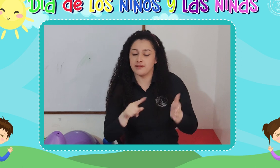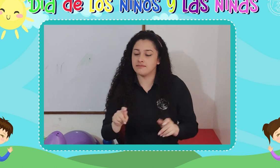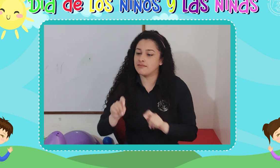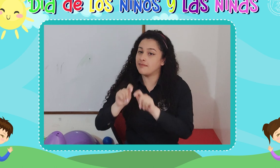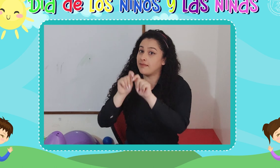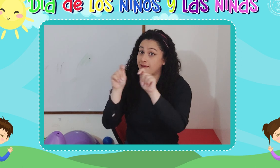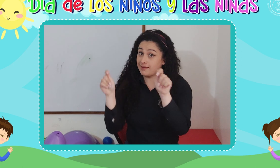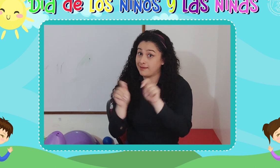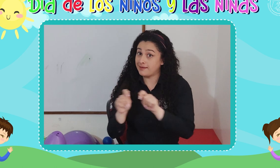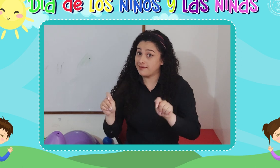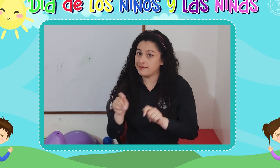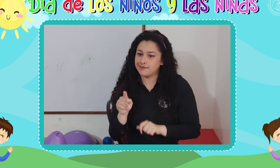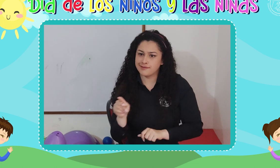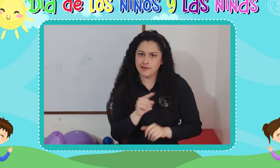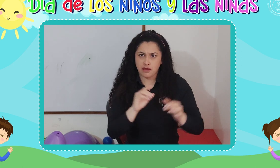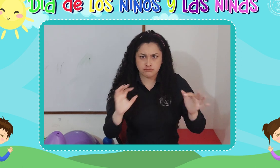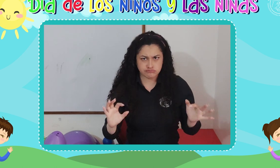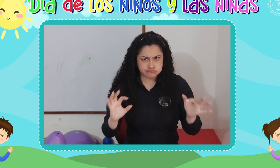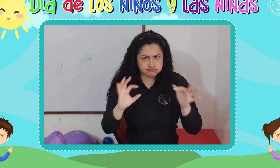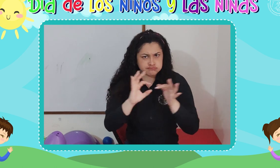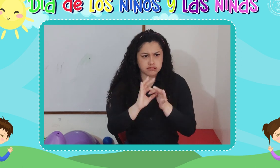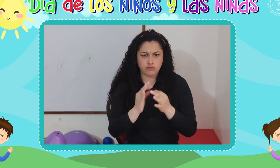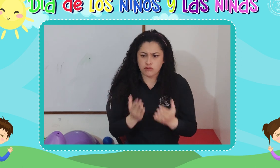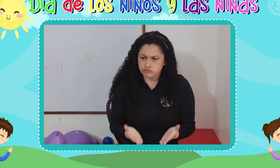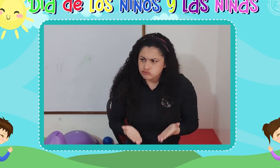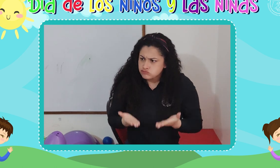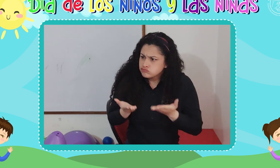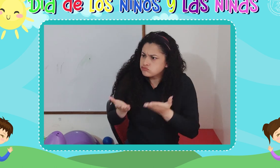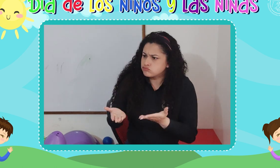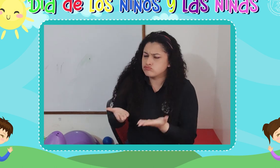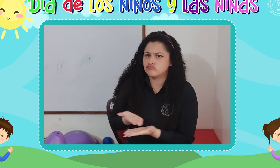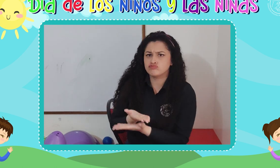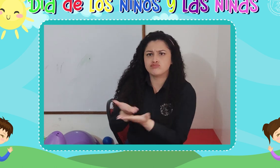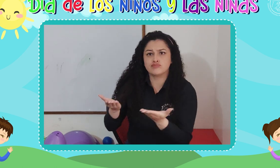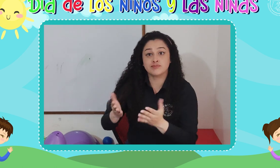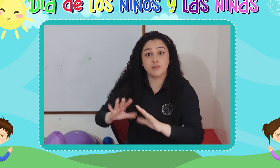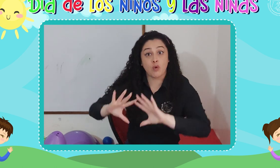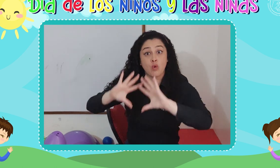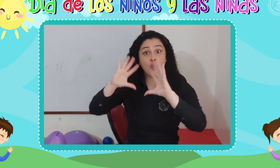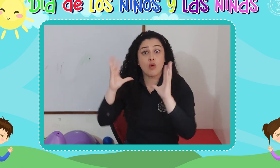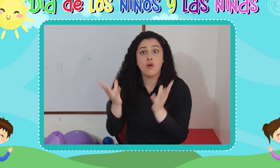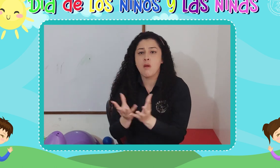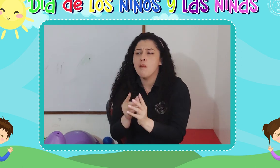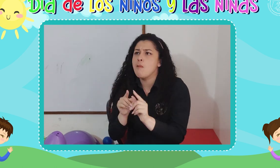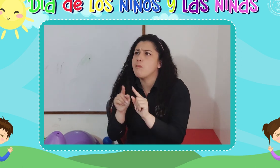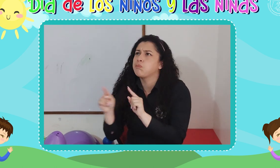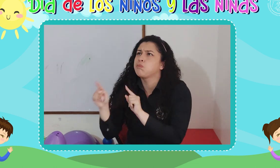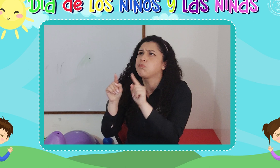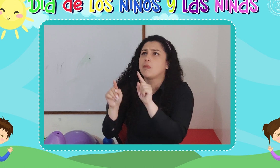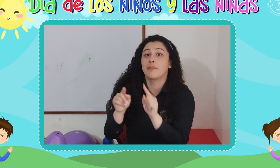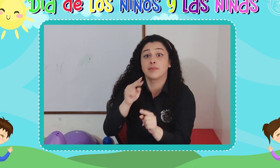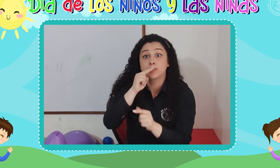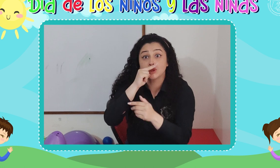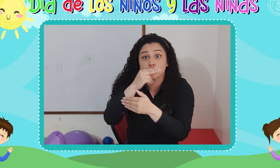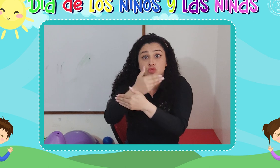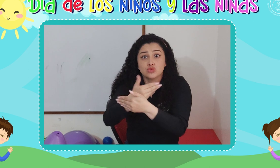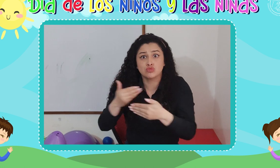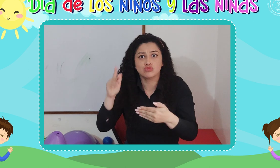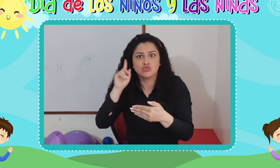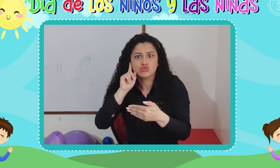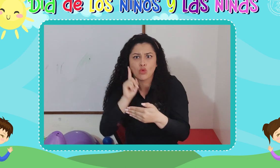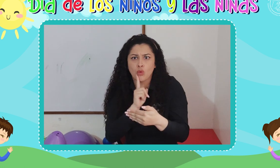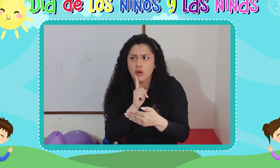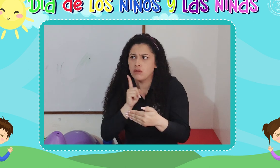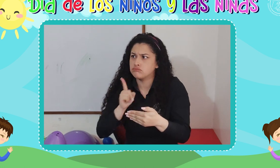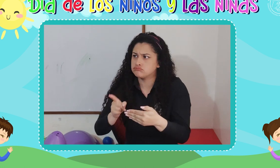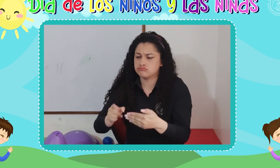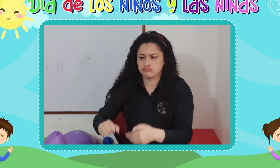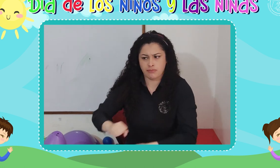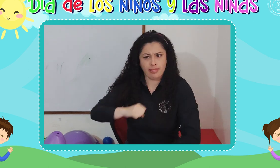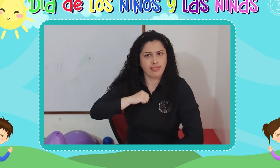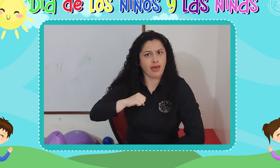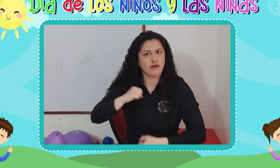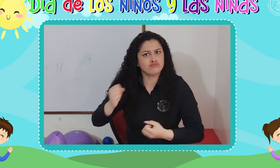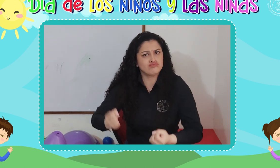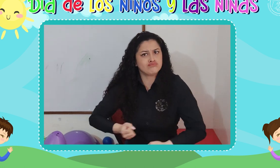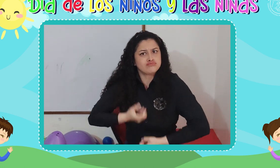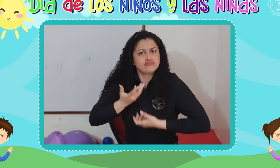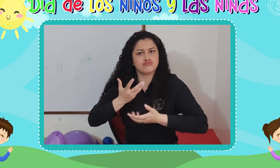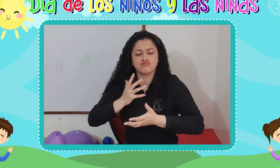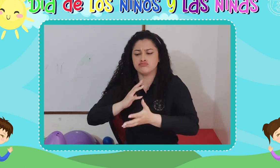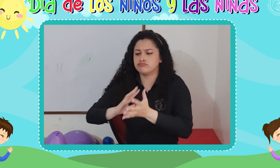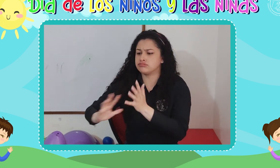La WFD, en concordancia con lo contemplado en la Convención de los Derechos de las Personas con Discapacidad,